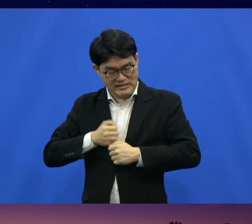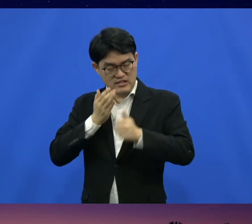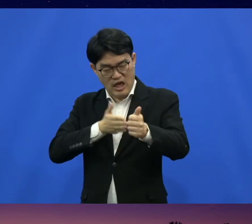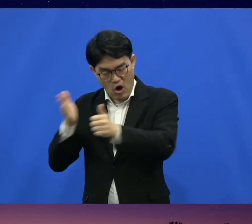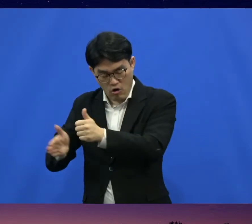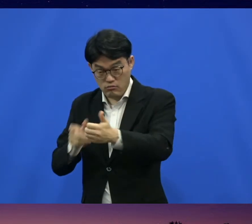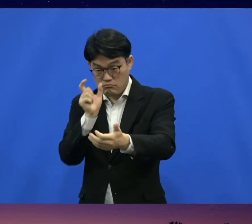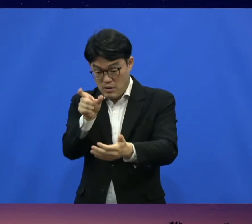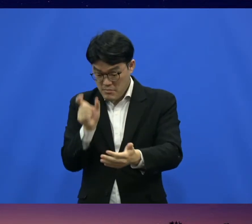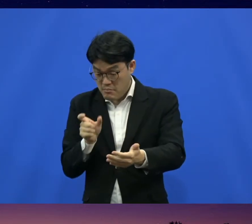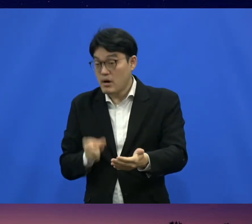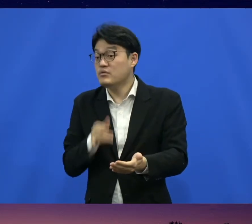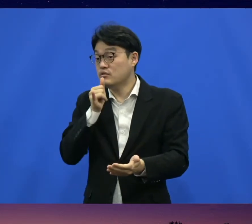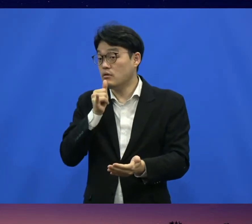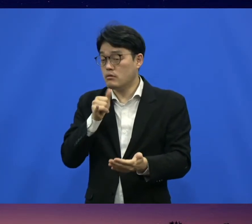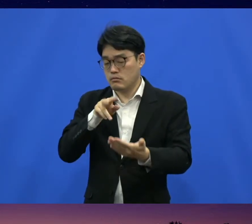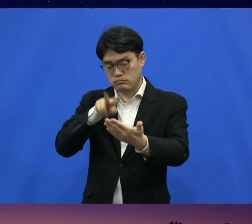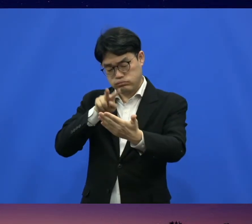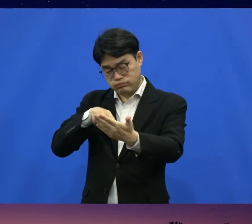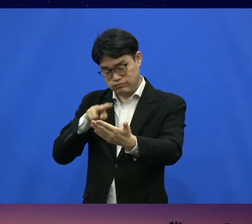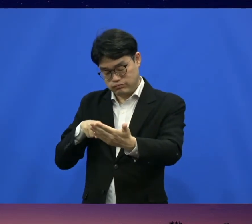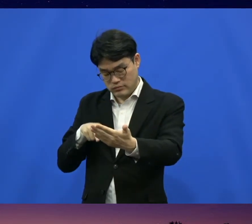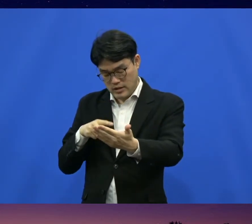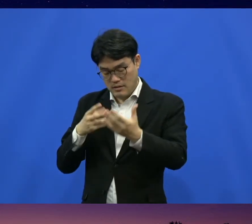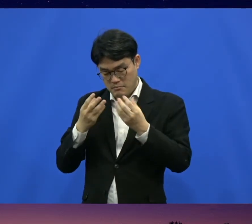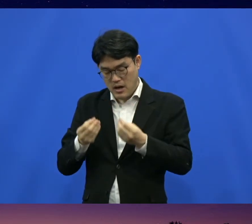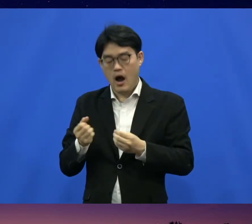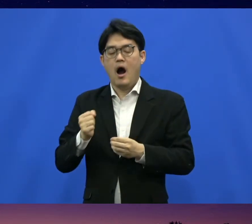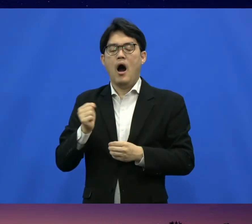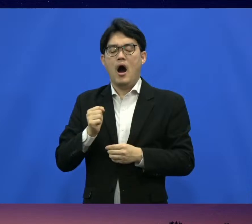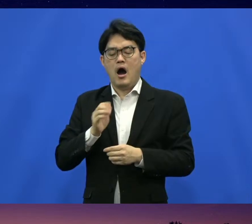알지 못하면 그 위험해지는 것들이 있죠.